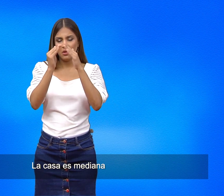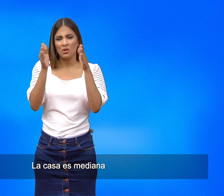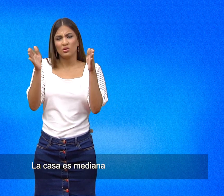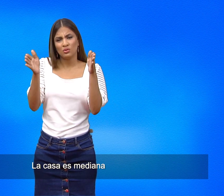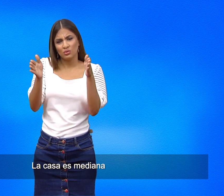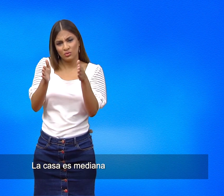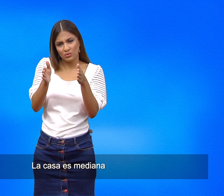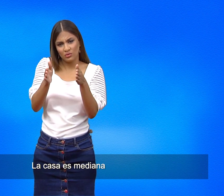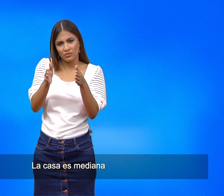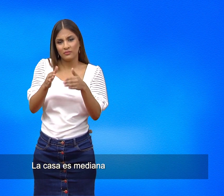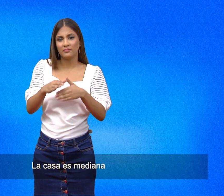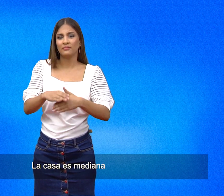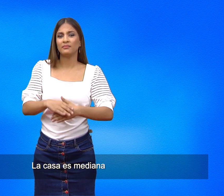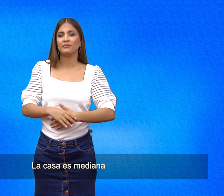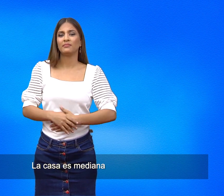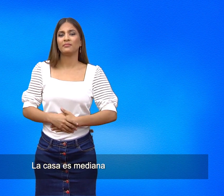la casa es mediana